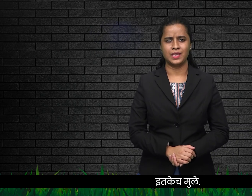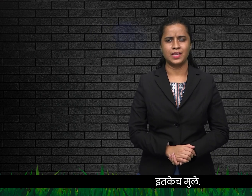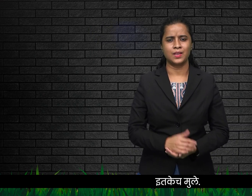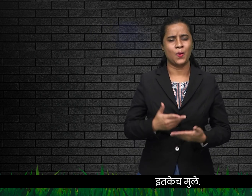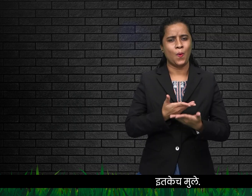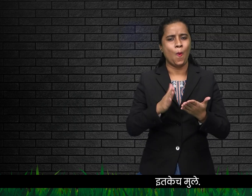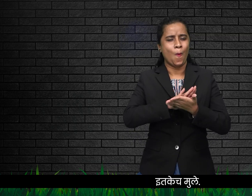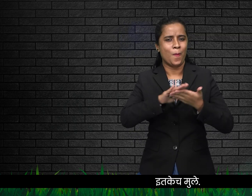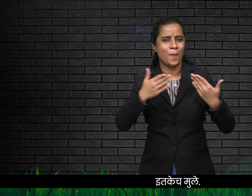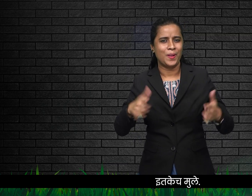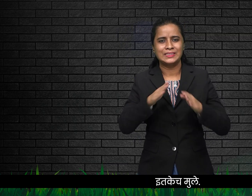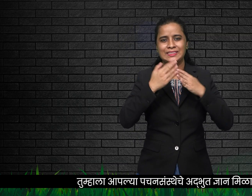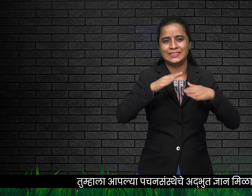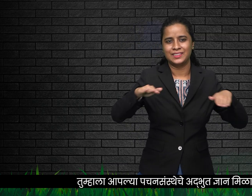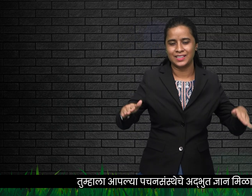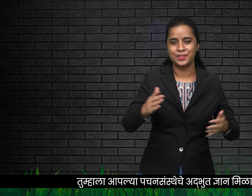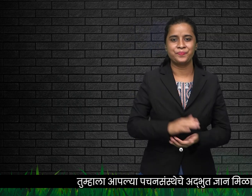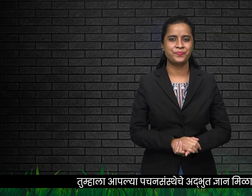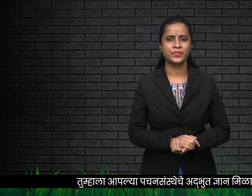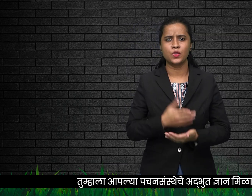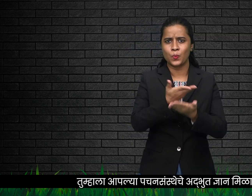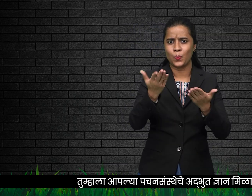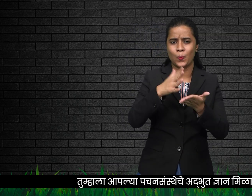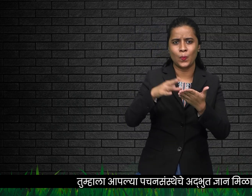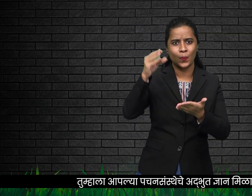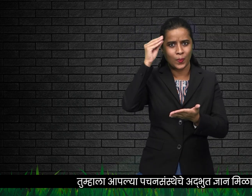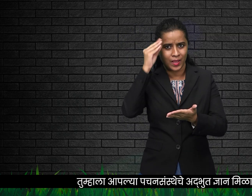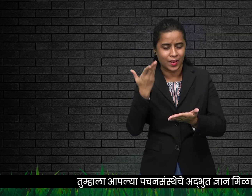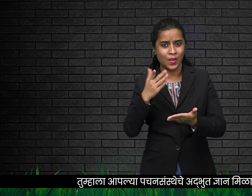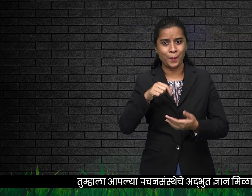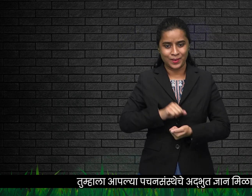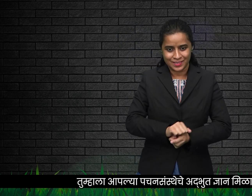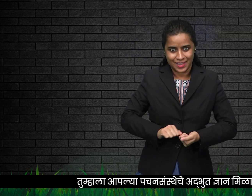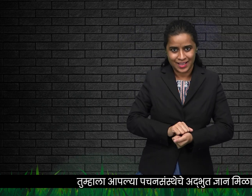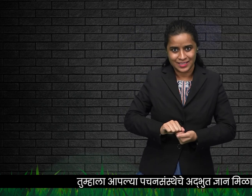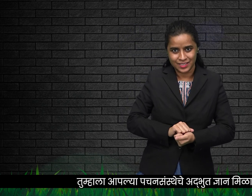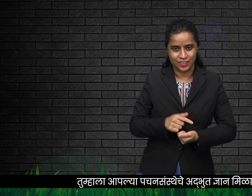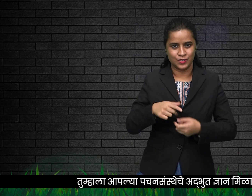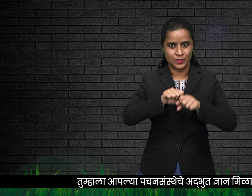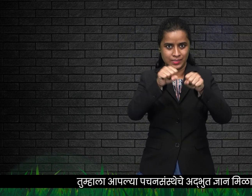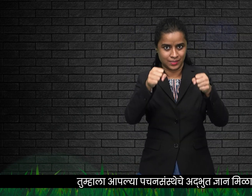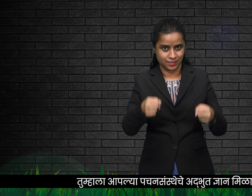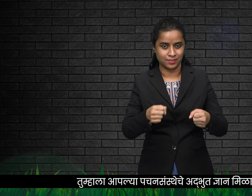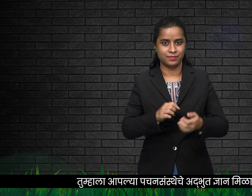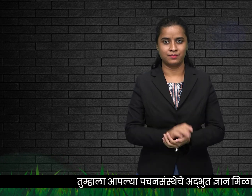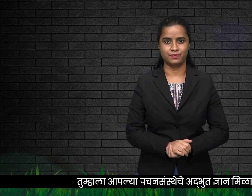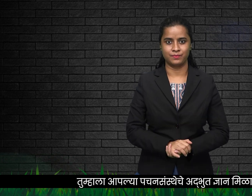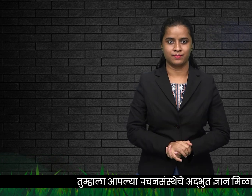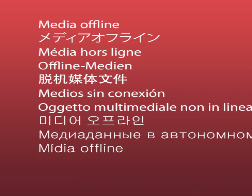इतकेच. तुम्हाला आपल्या पचन संस्थेचा अद्भुत ज्ञान मिळाला आहे.